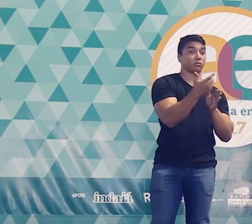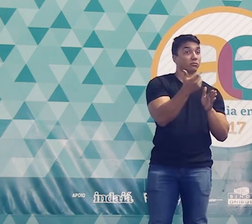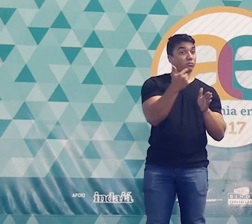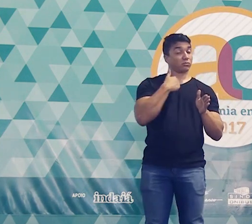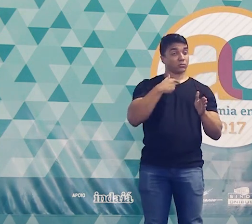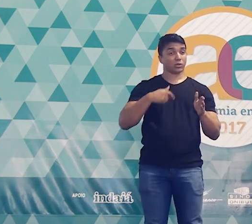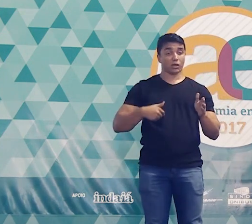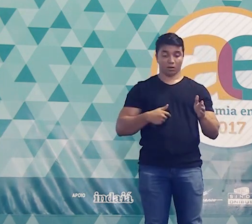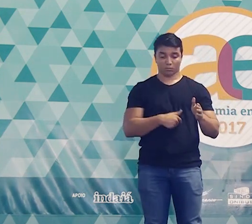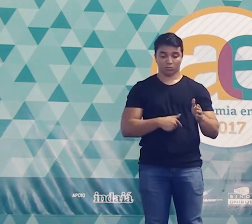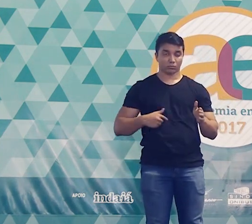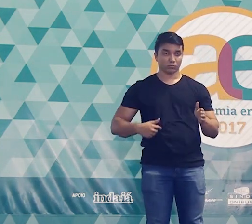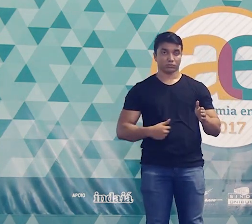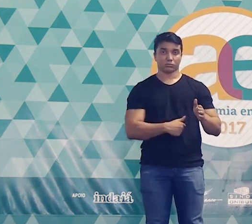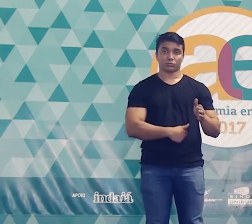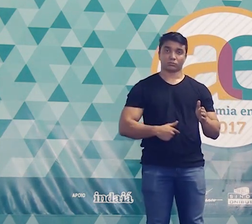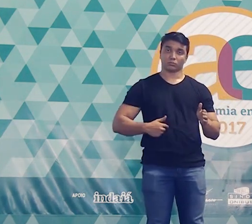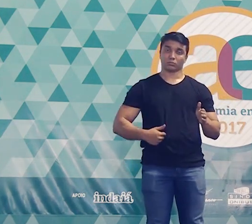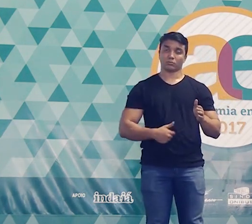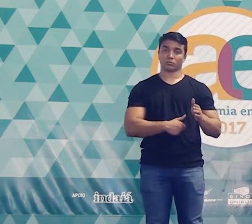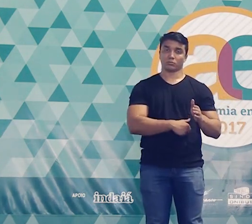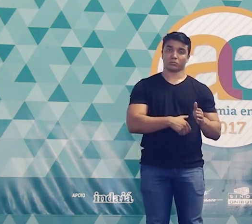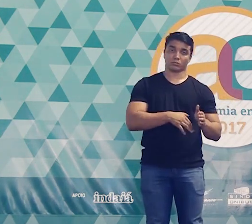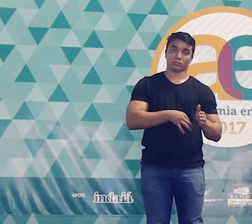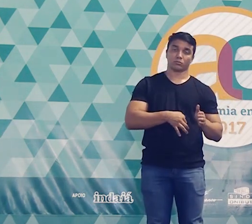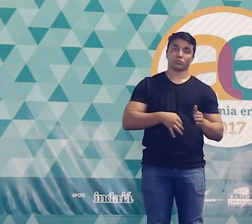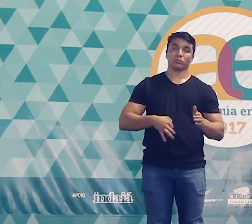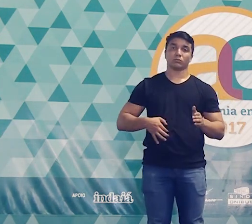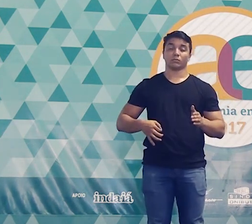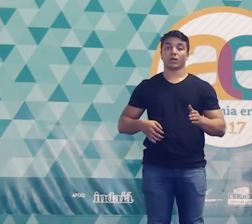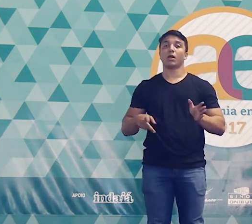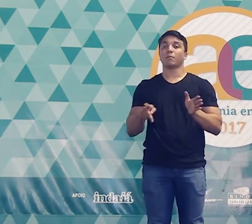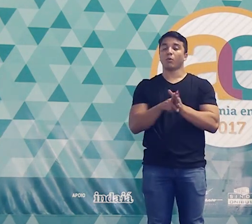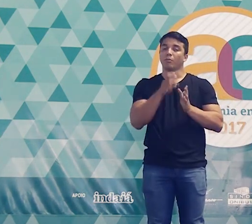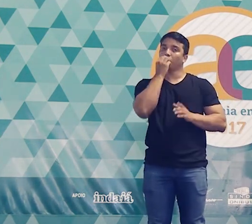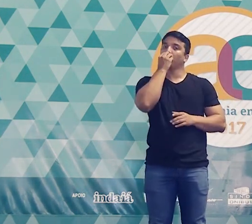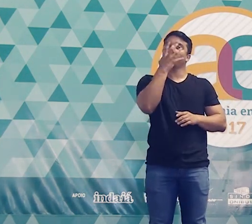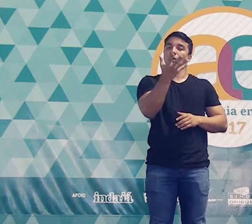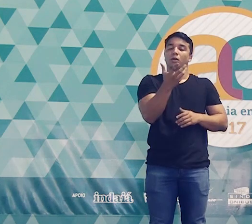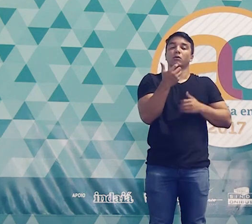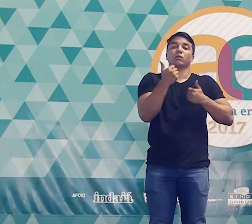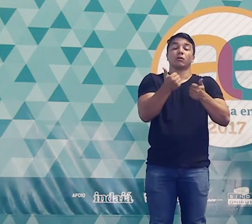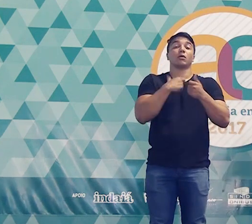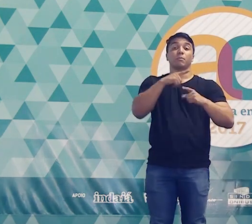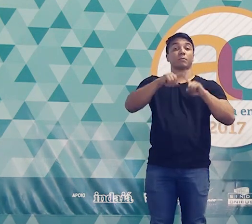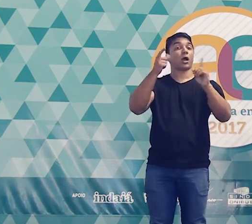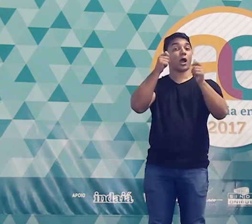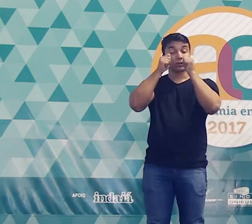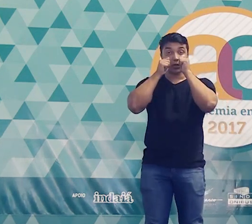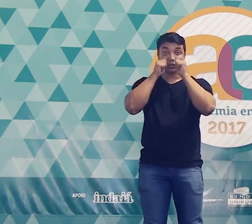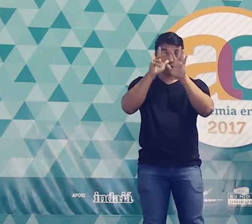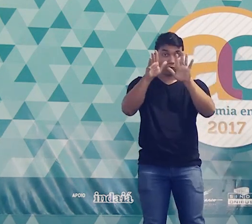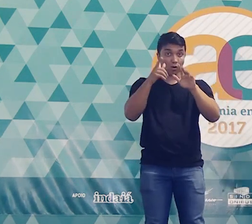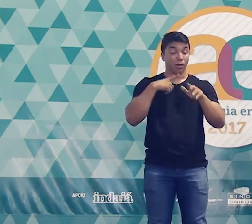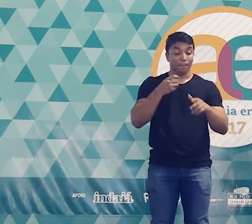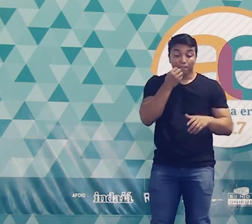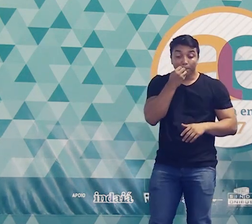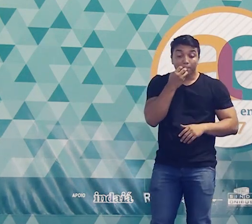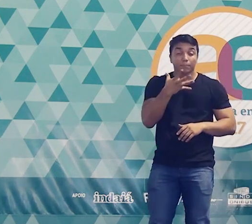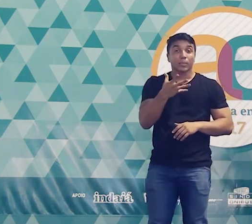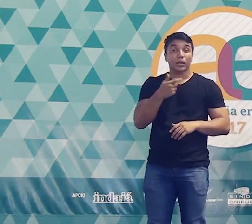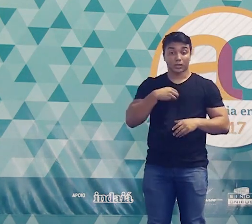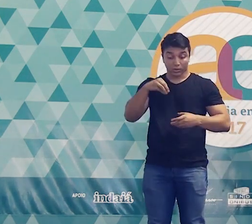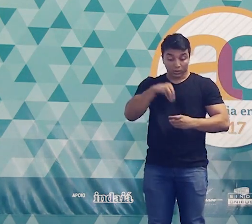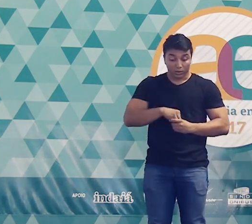até falou da flora bacteriana, são bactérias do bem, tá? As bactérias do bem, mas atenção, elas são do bem no